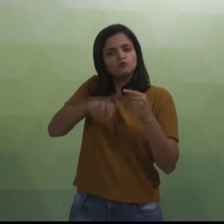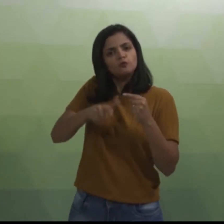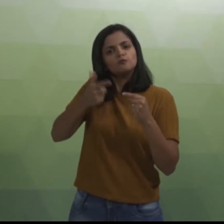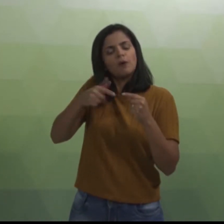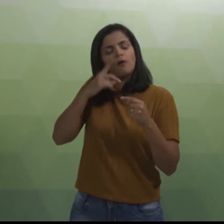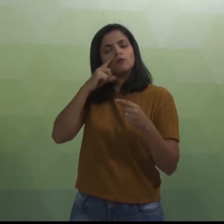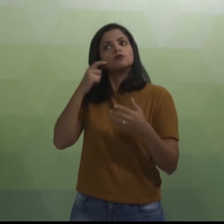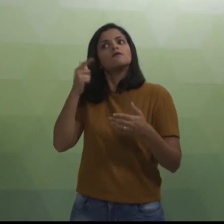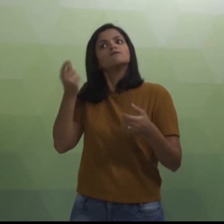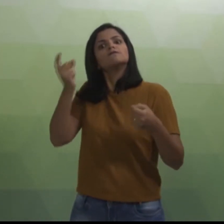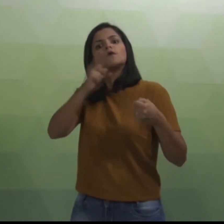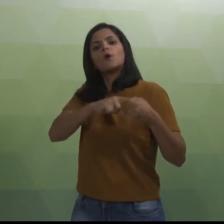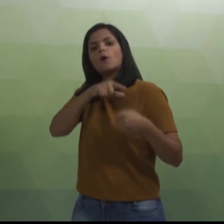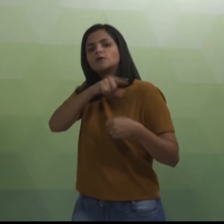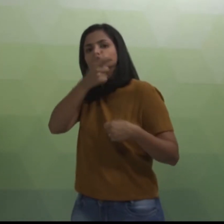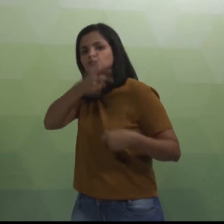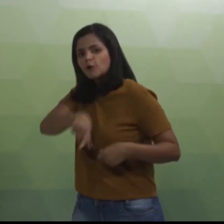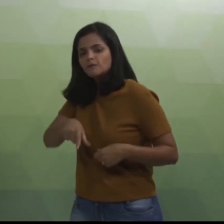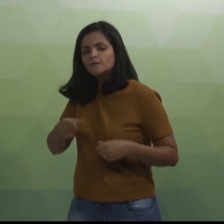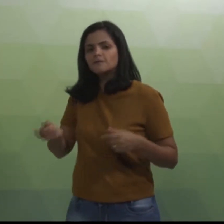seria retornar ao que foi dito.